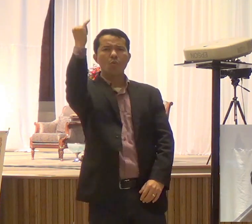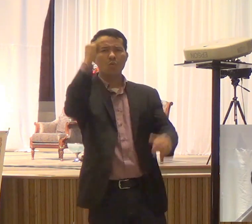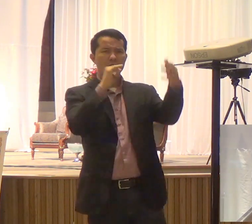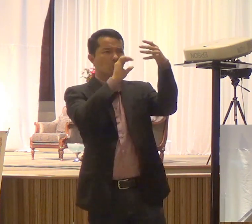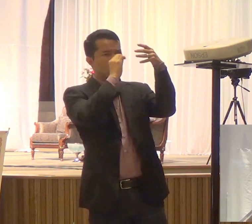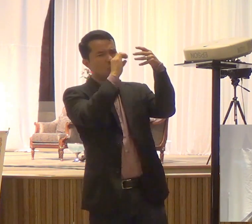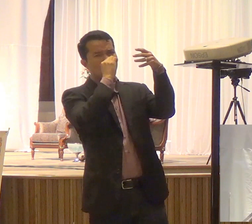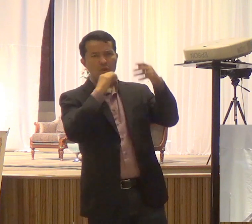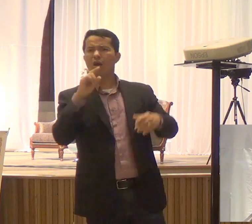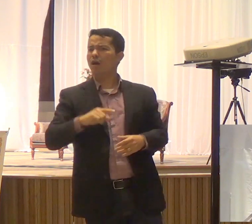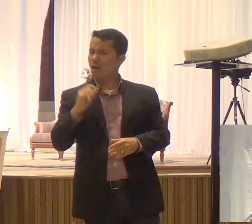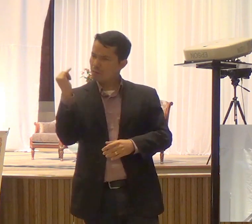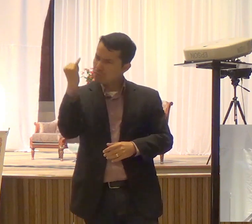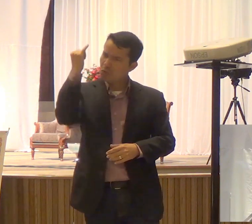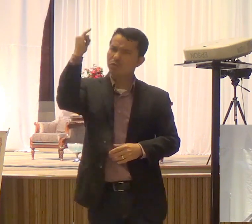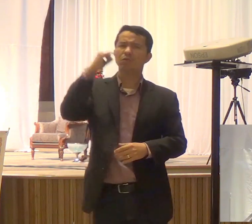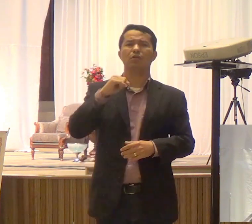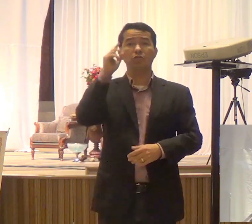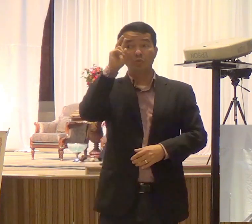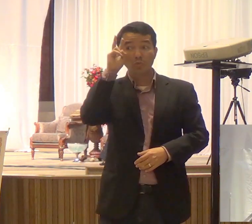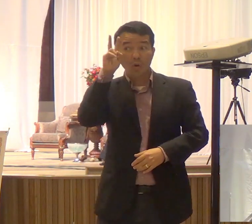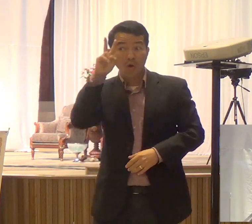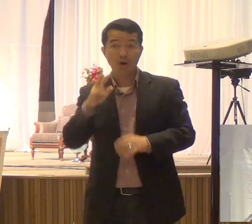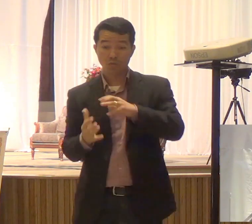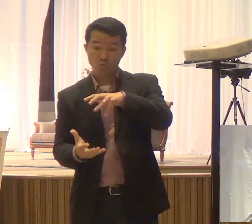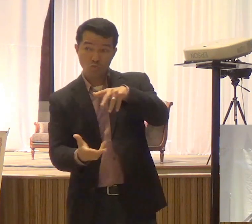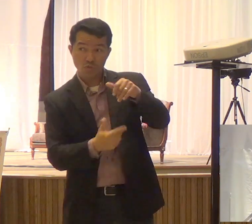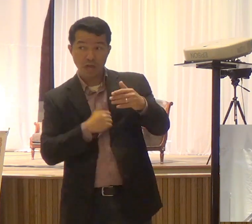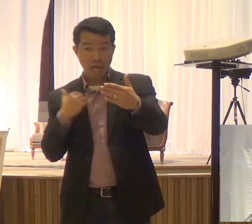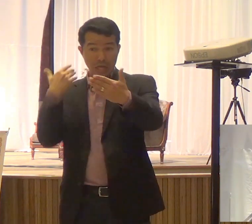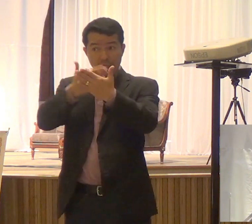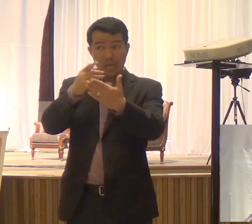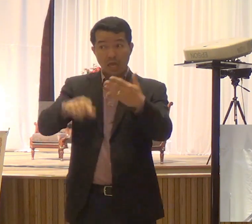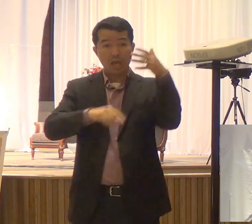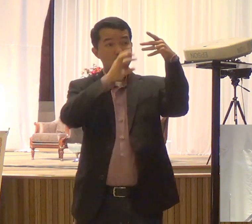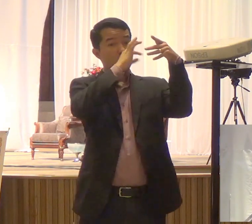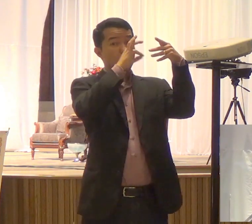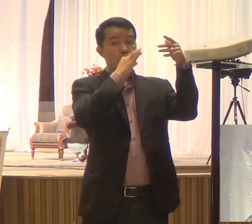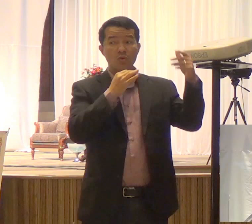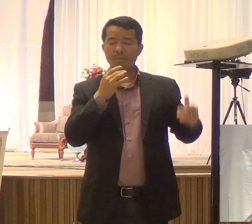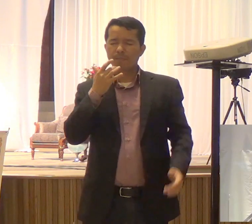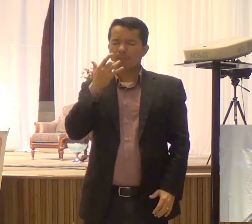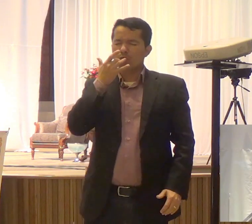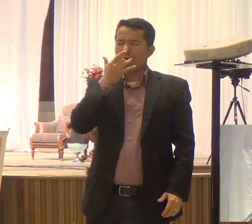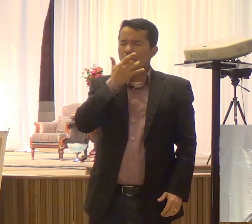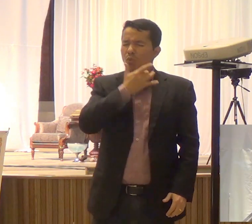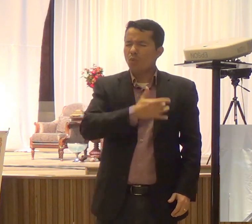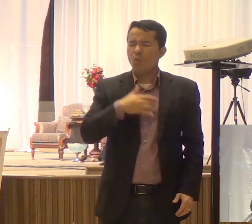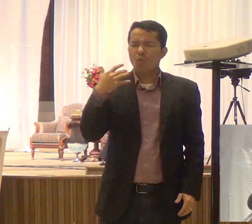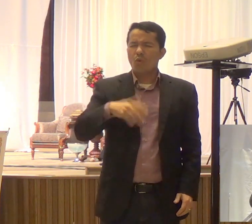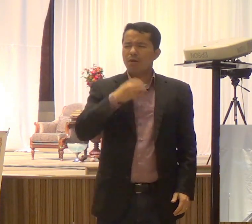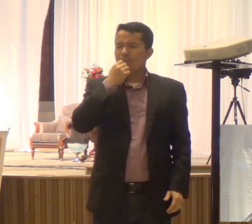da humanidade. O fruto da videira é a uva doce, gostosa, que todo